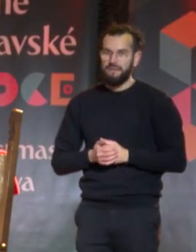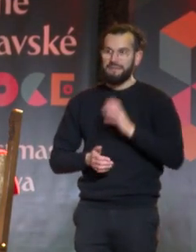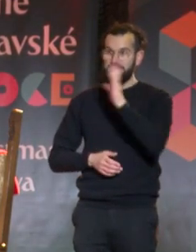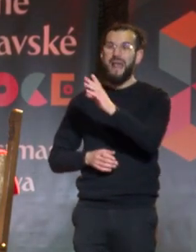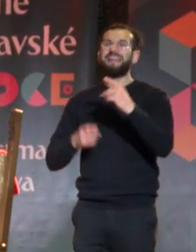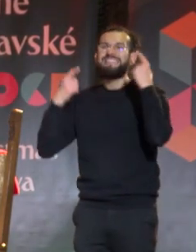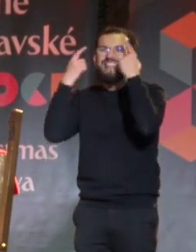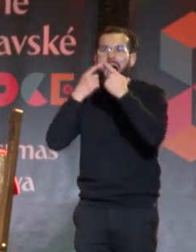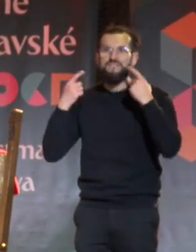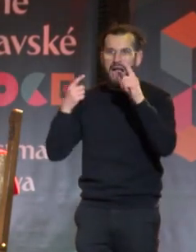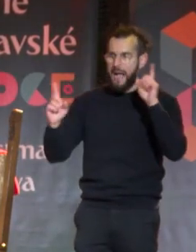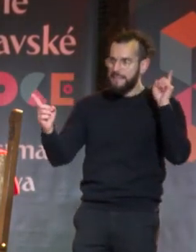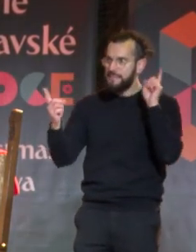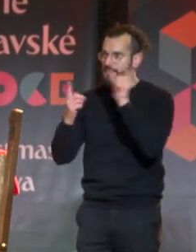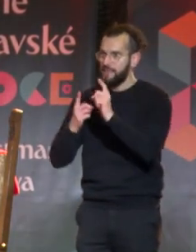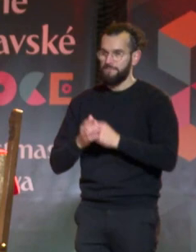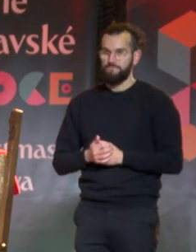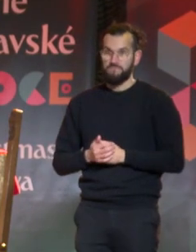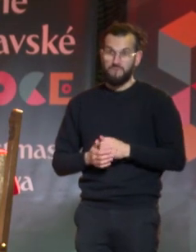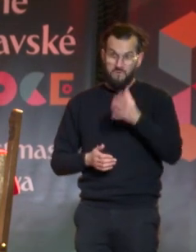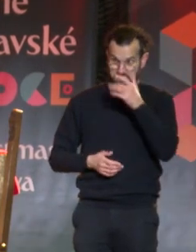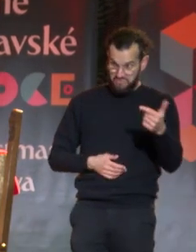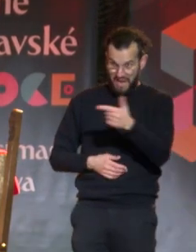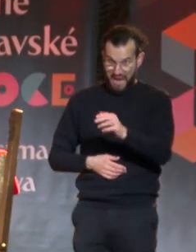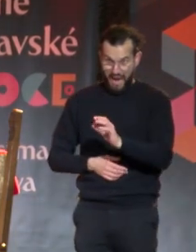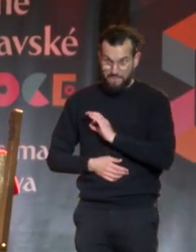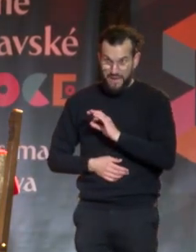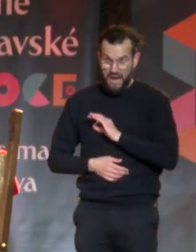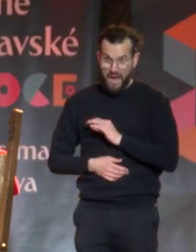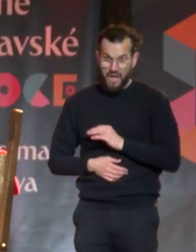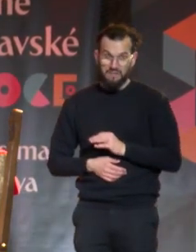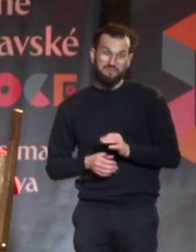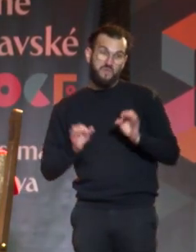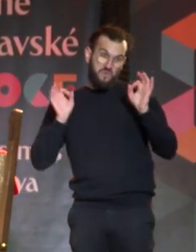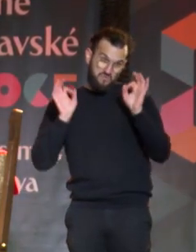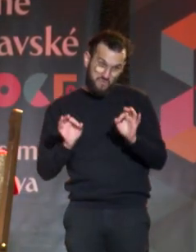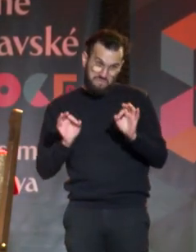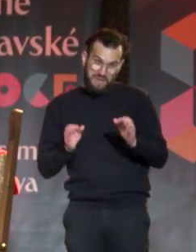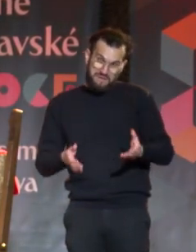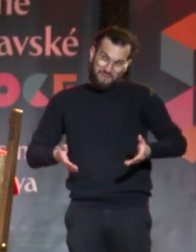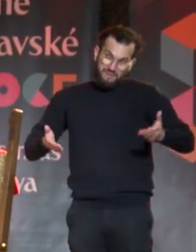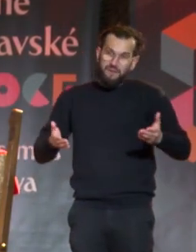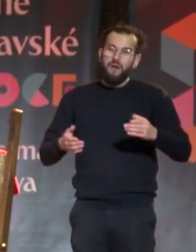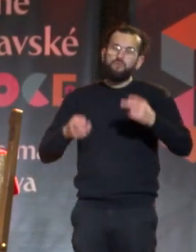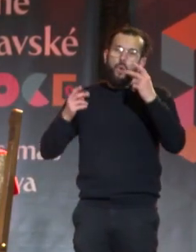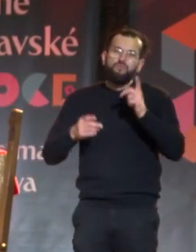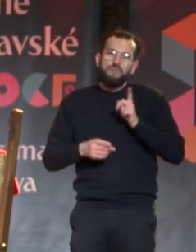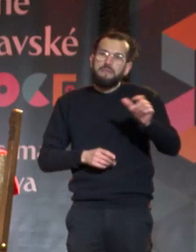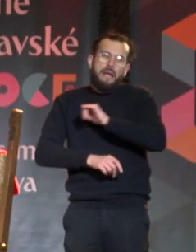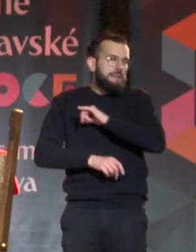Slávke. A či sa teda budú kamarátiť, že to bude super, ale nech sa nebaví hlavne so